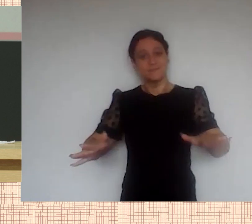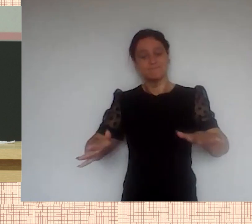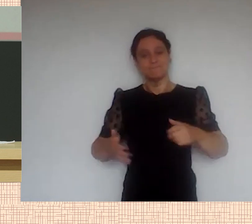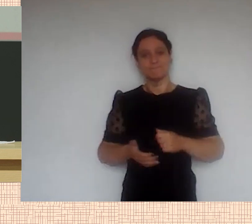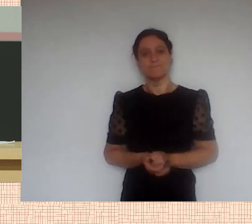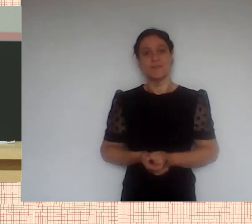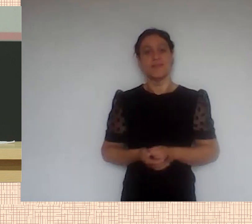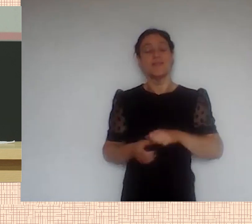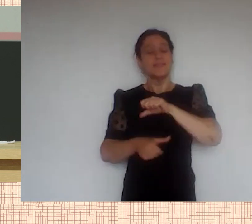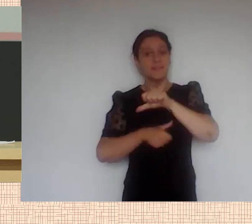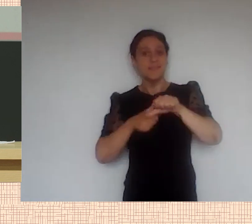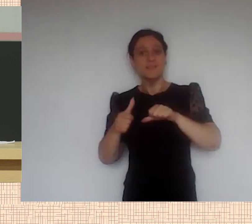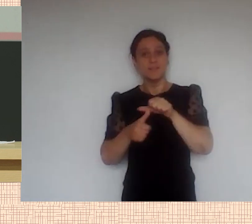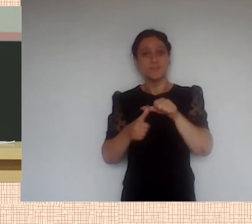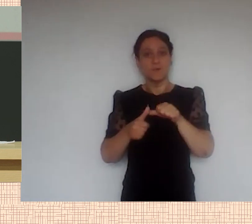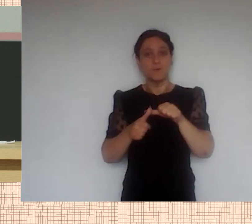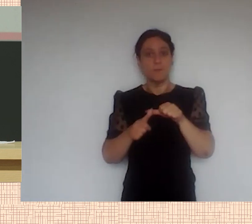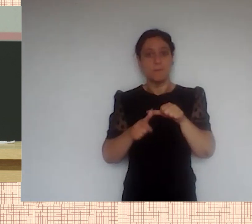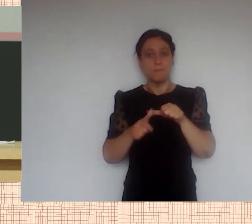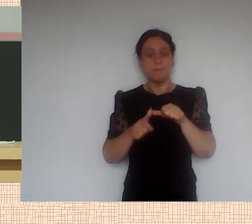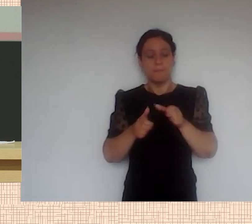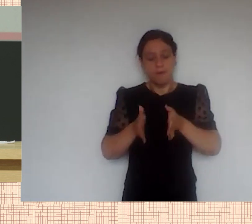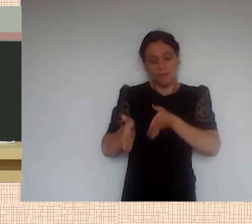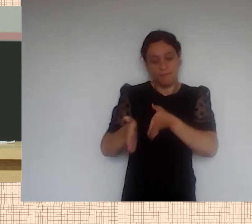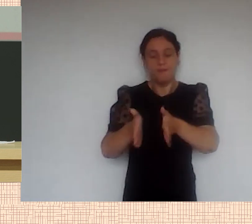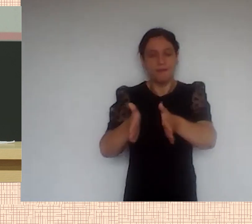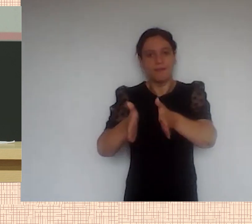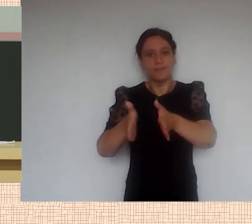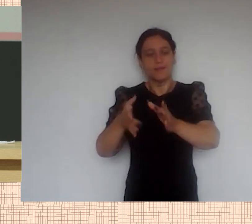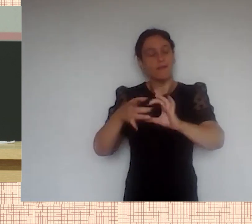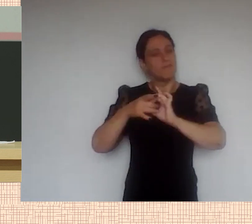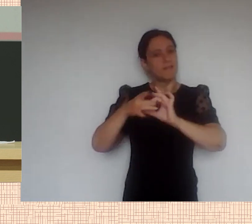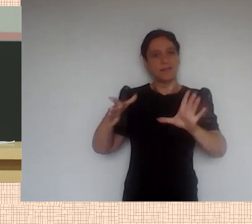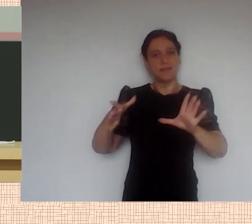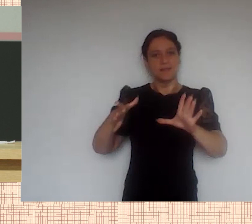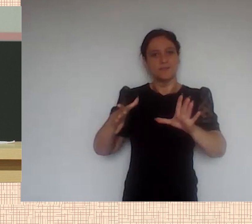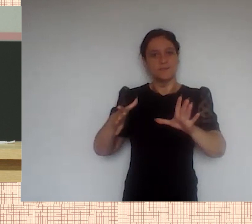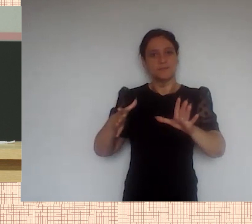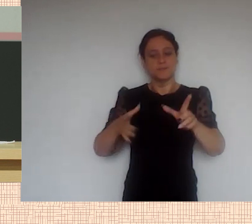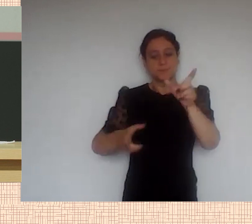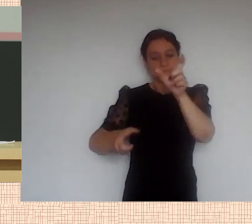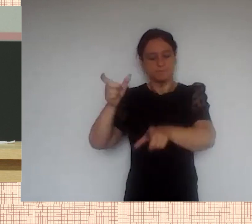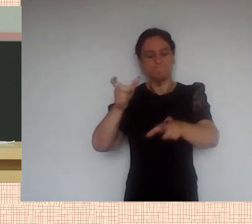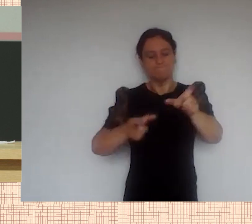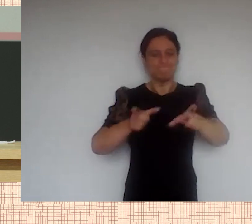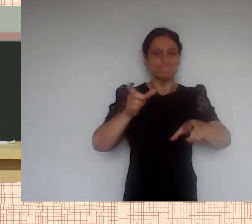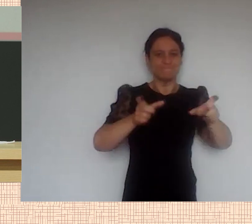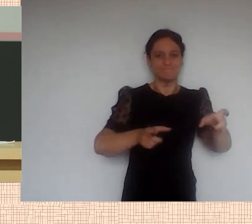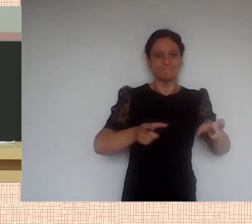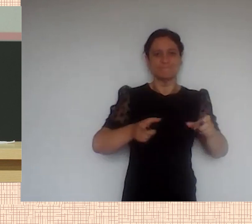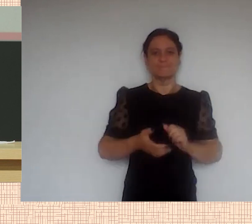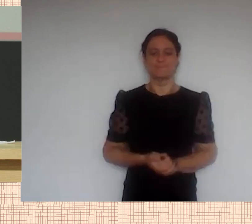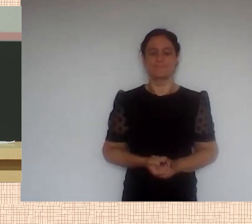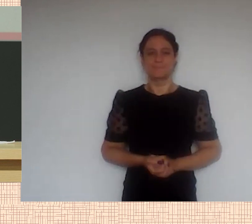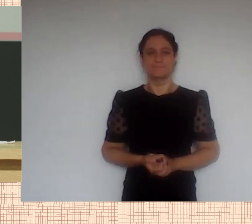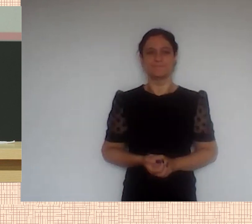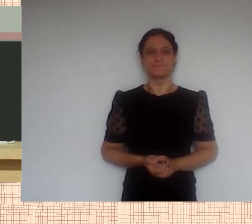fazendo dele um canal, também para fluir para outras pessoas.